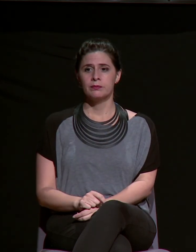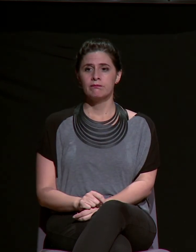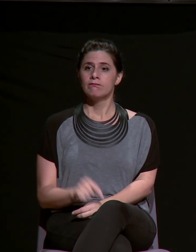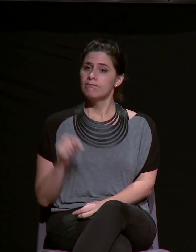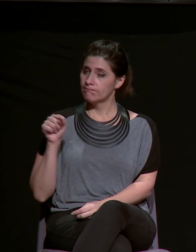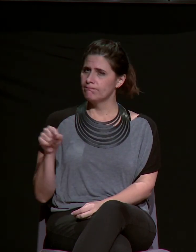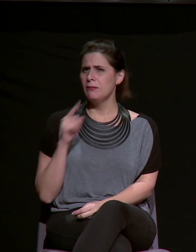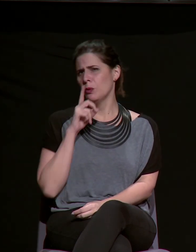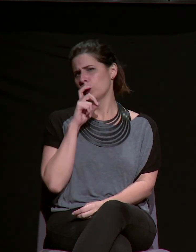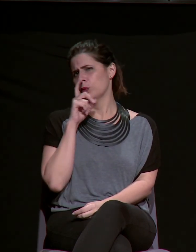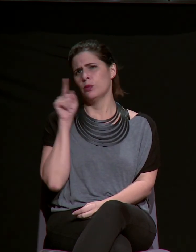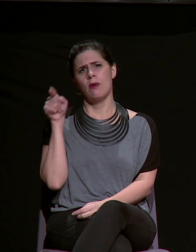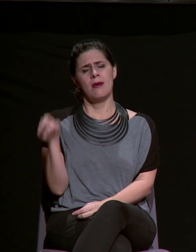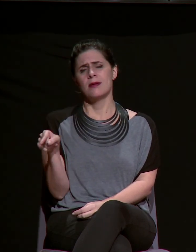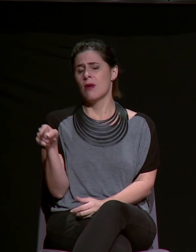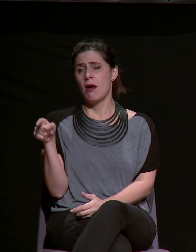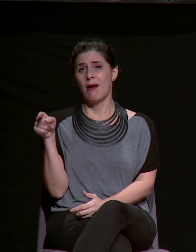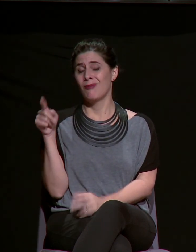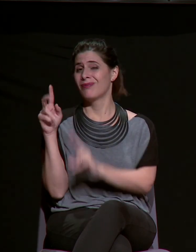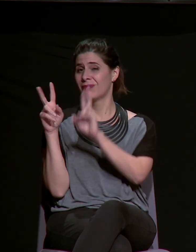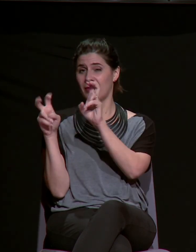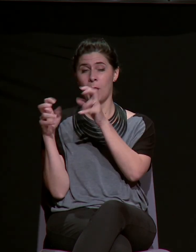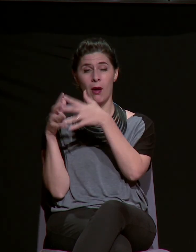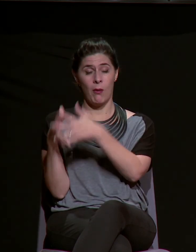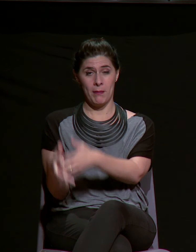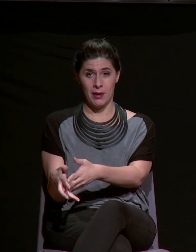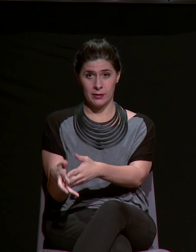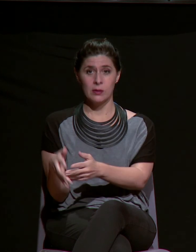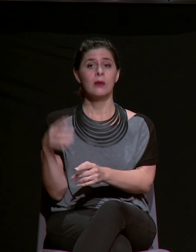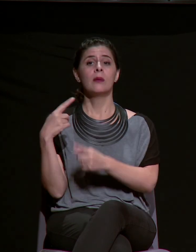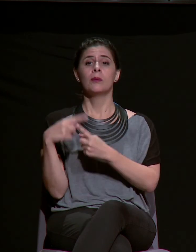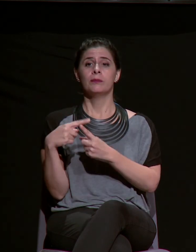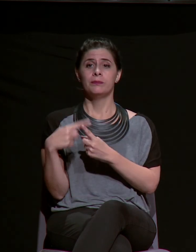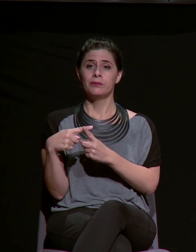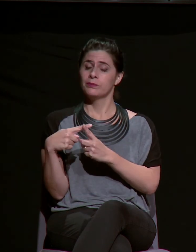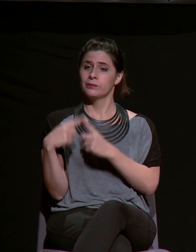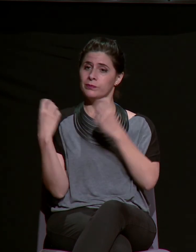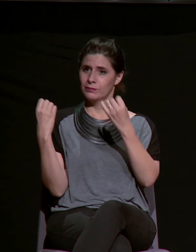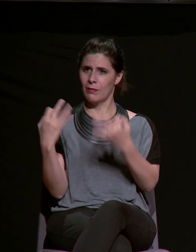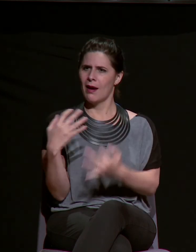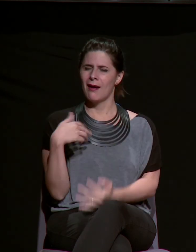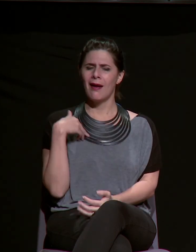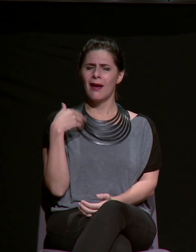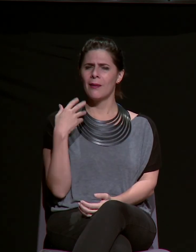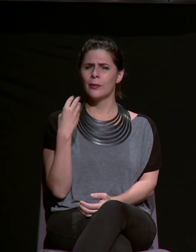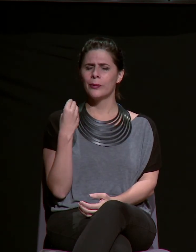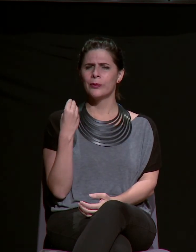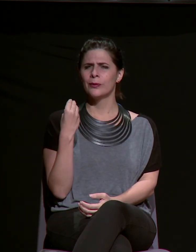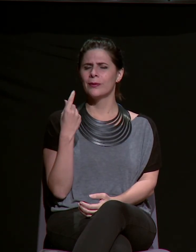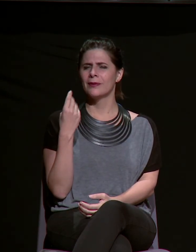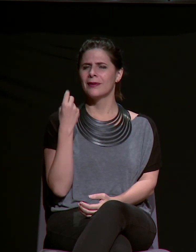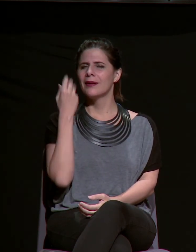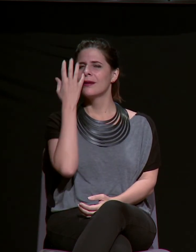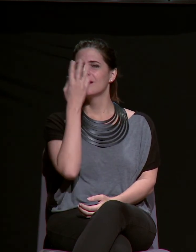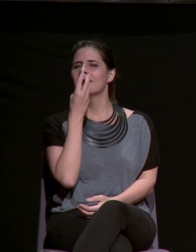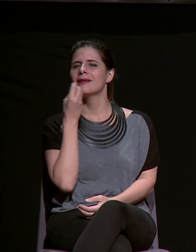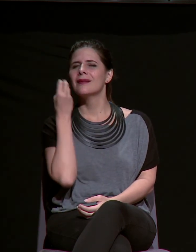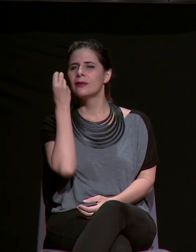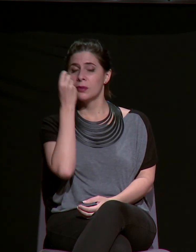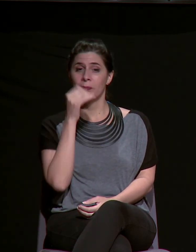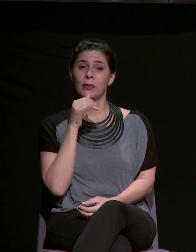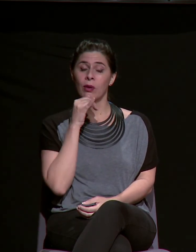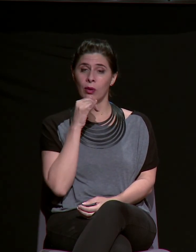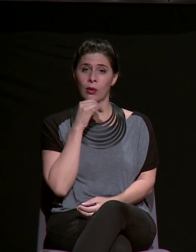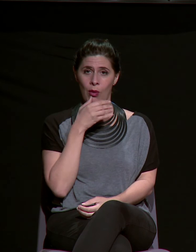uma complexidade, porque uma coisa eu já adianto, é muito sedutor. O Renato é muito malandro, ele escolheu uma